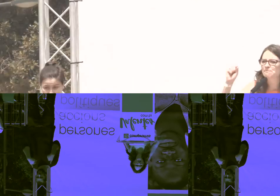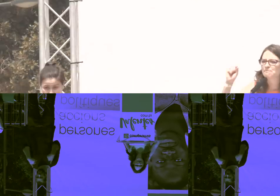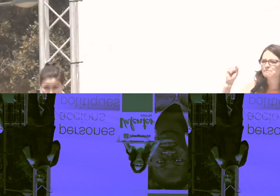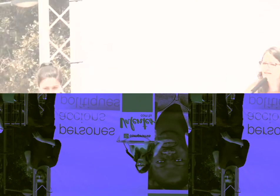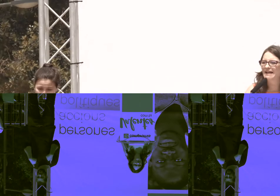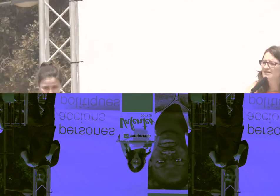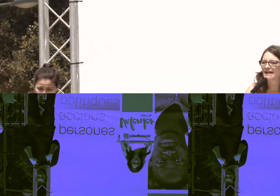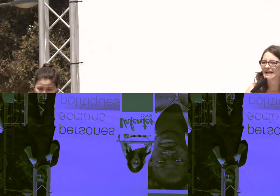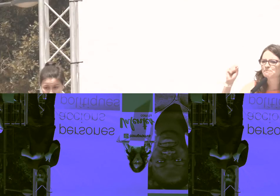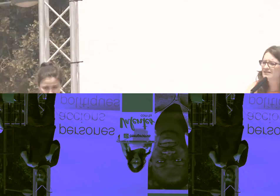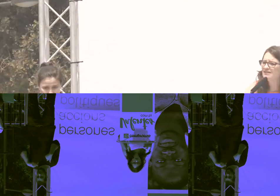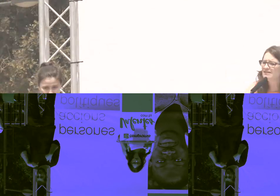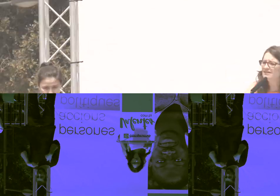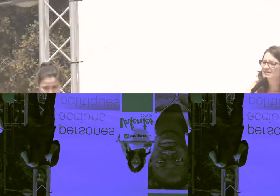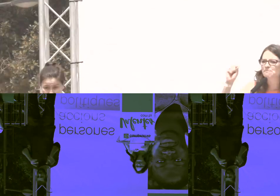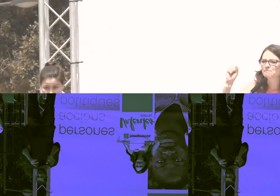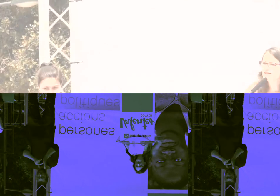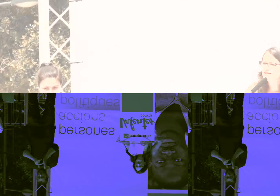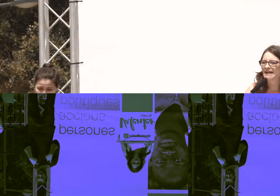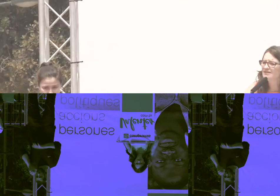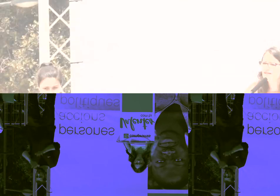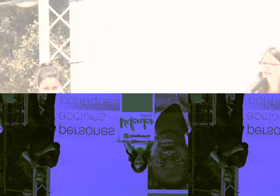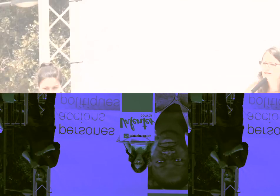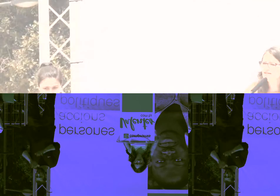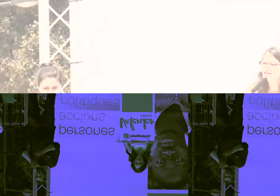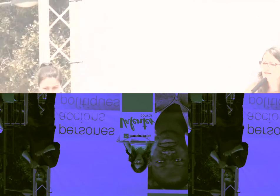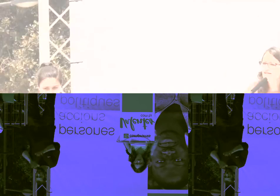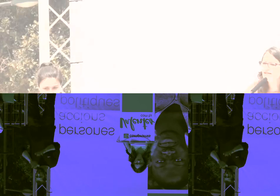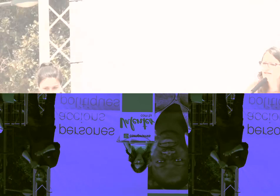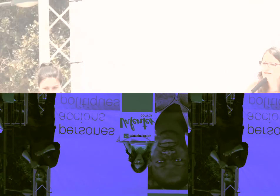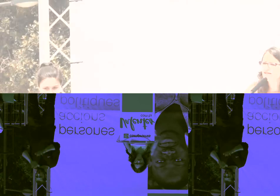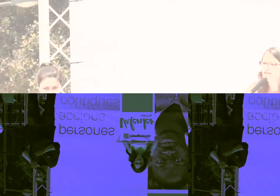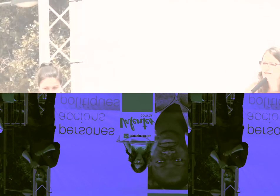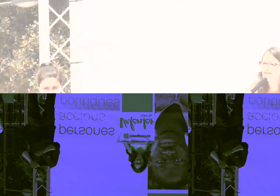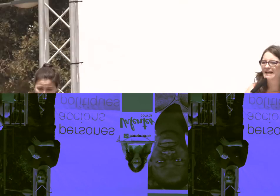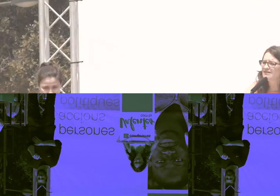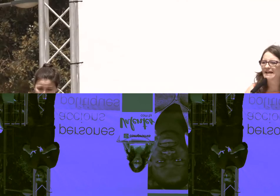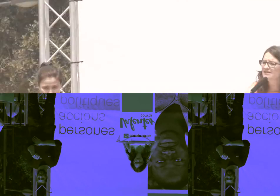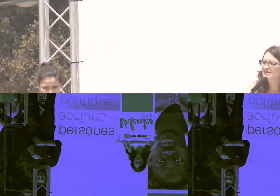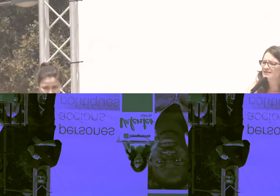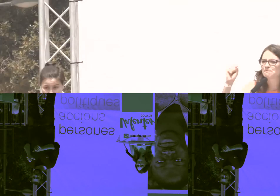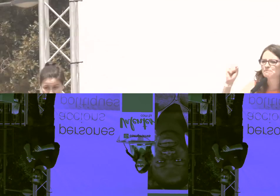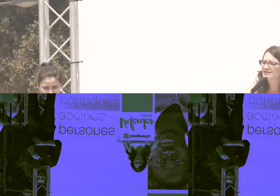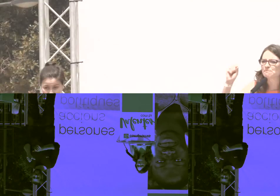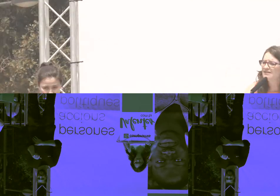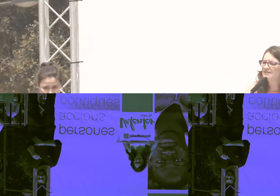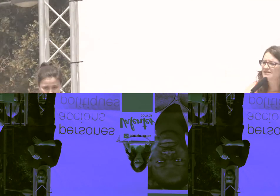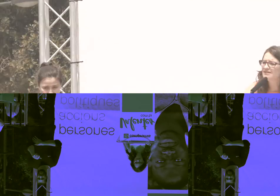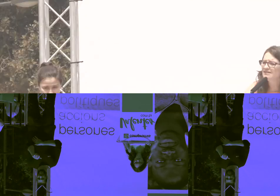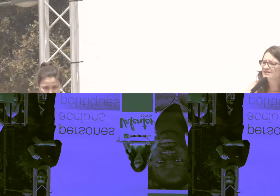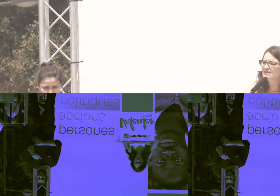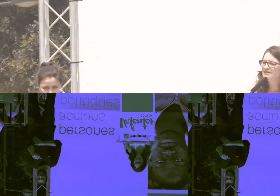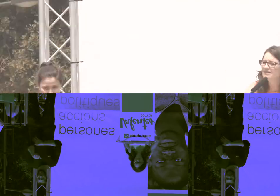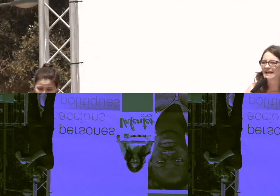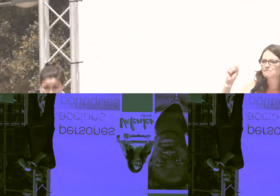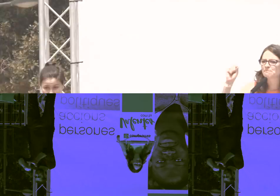projecte de llei de memòria democràtica i, a més, en les nostres ciutats s'han obert les alberedes, s'han